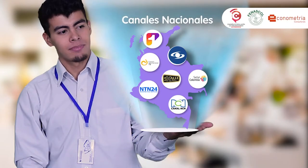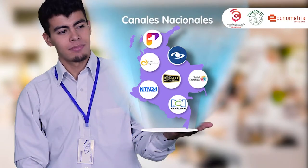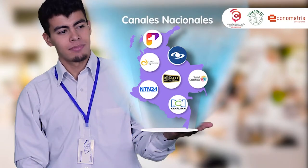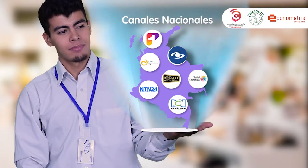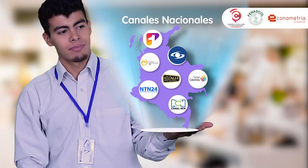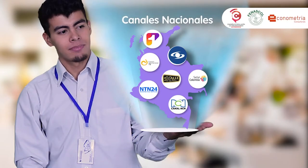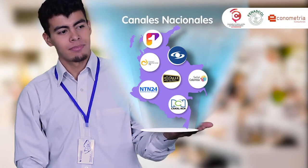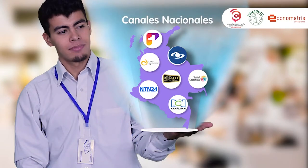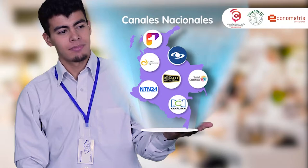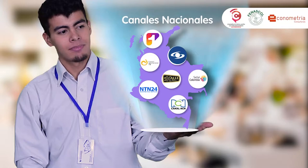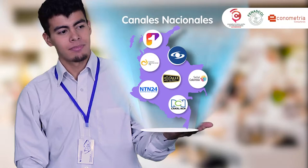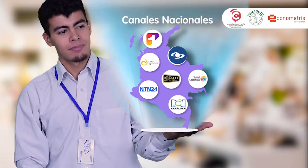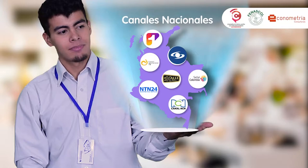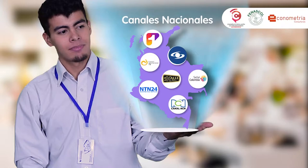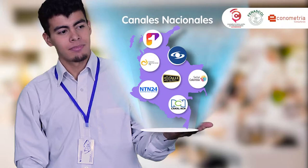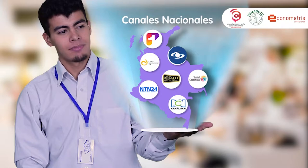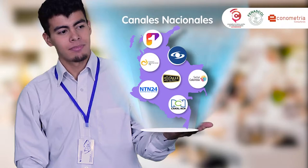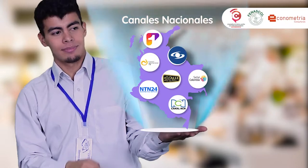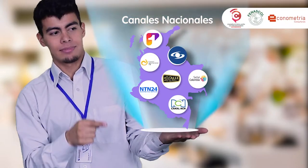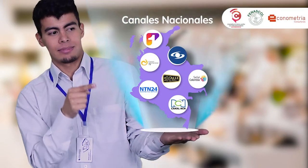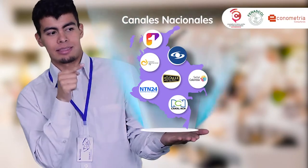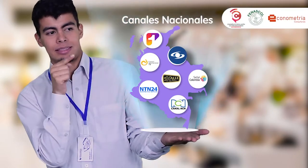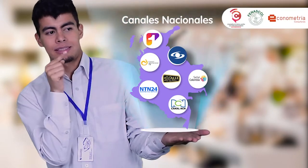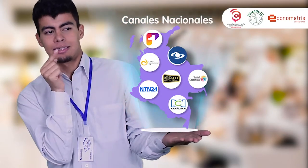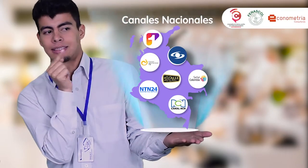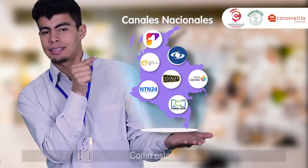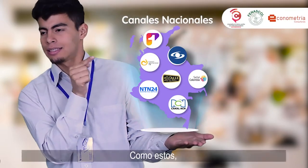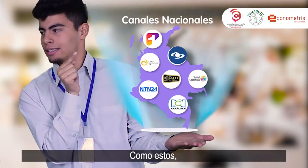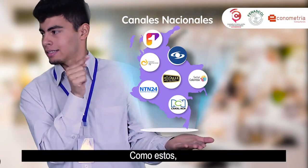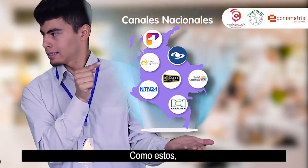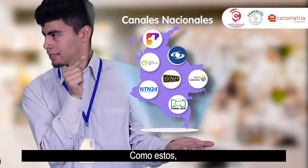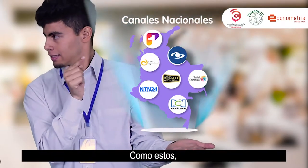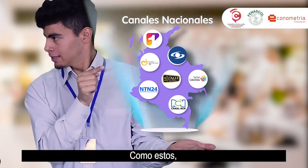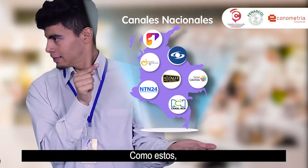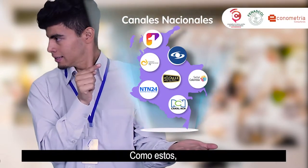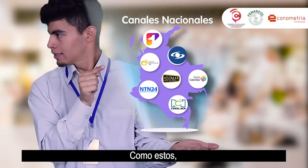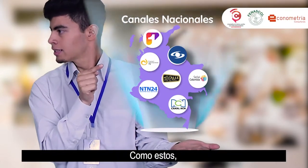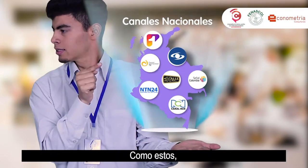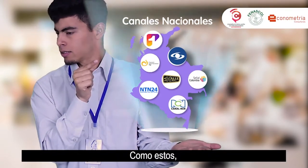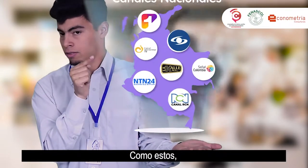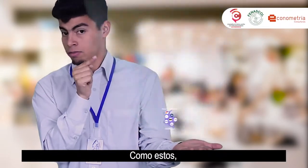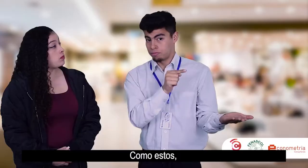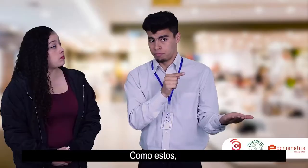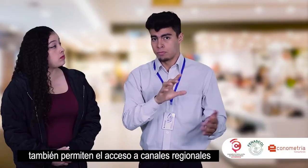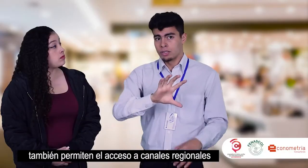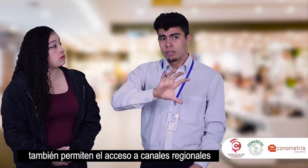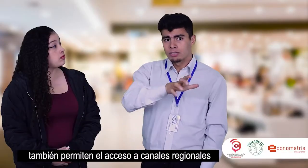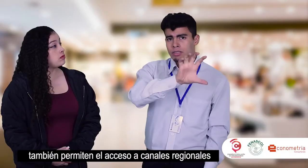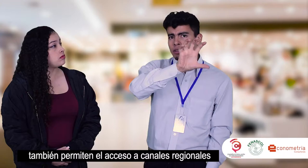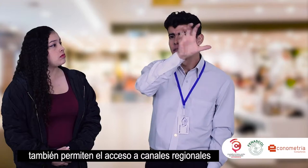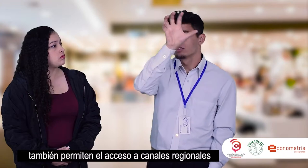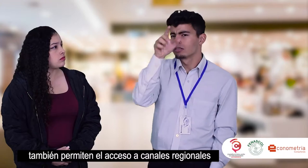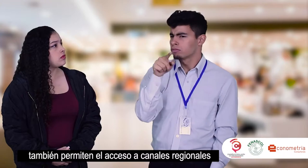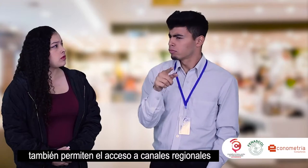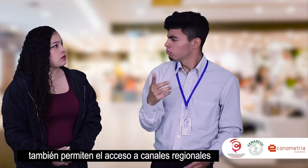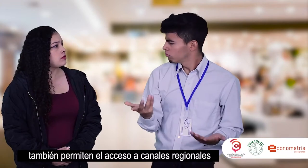NTN24, Canal RCN. Como estos. También permite el acceso a canales